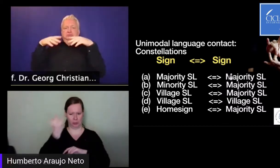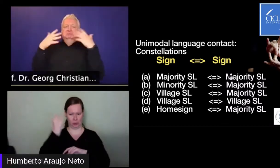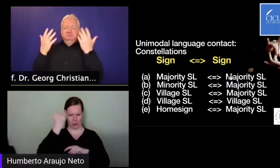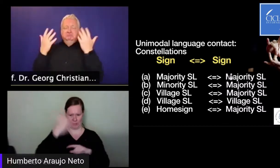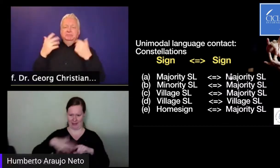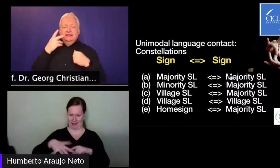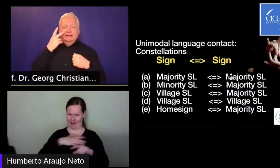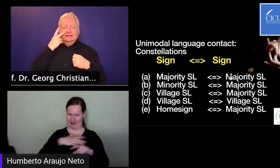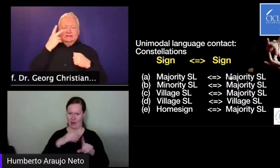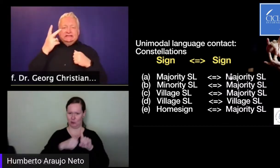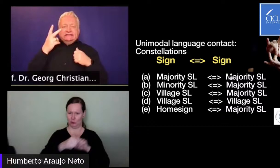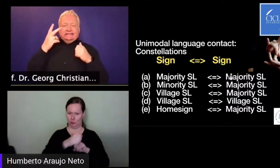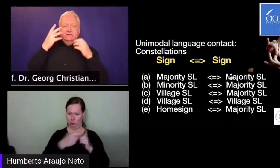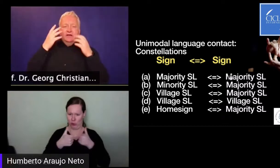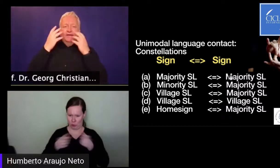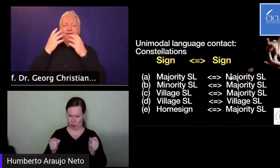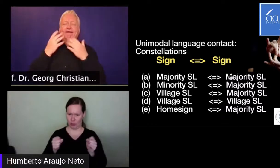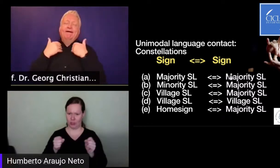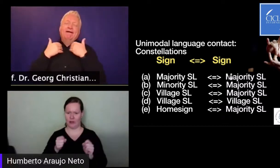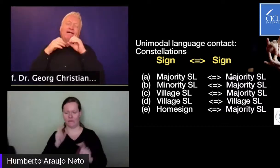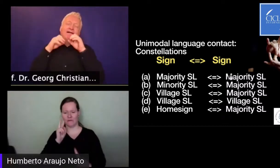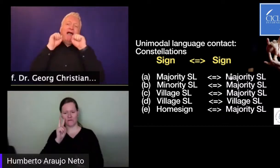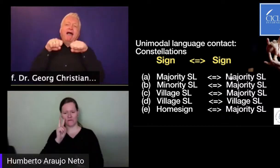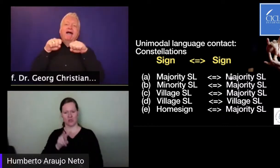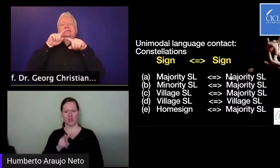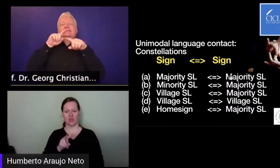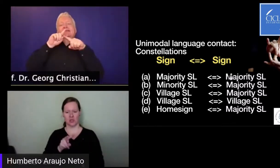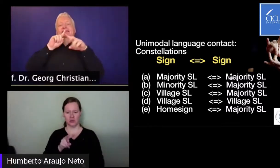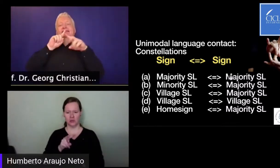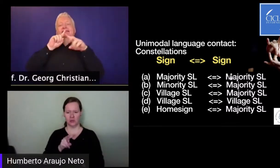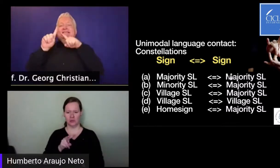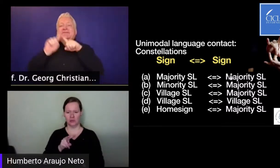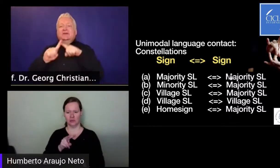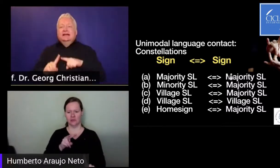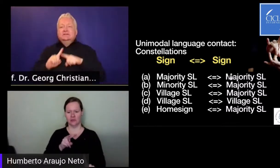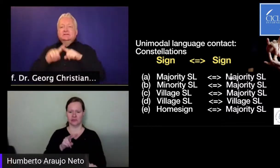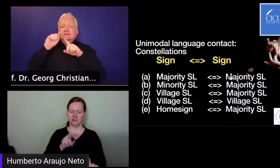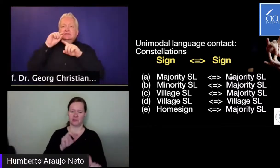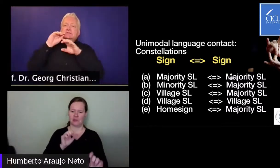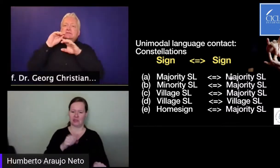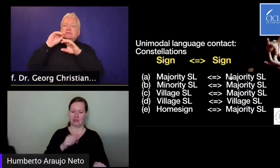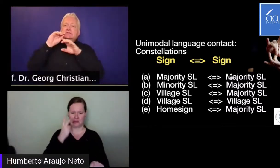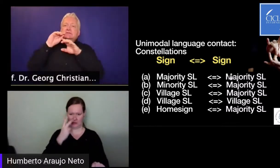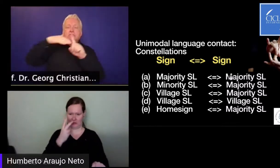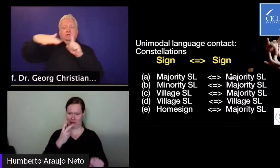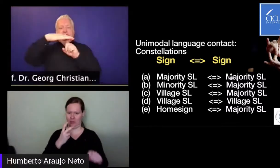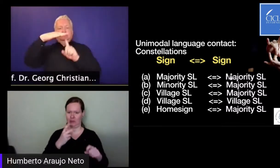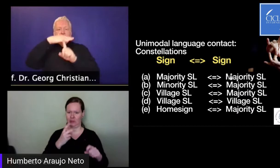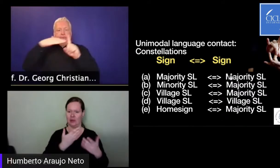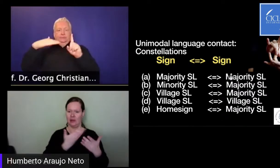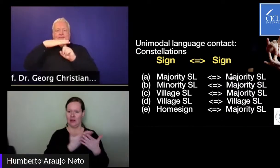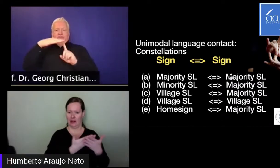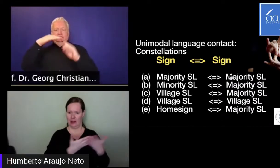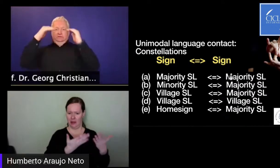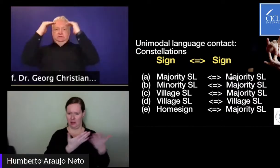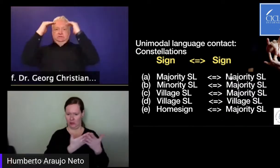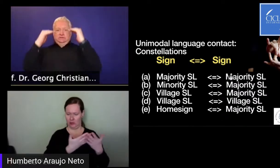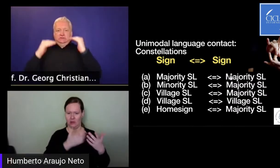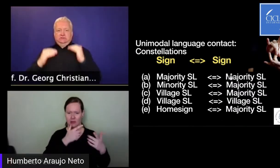mas considerassem também algumas questões de ordem sociolinguística que são importantes para o nosso entendimento.